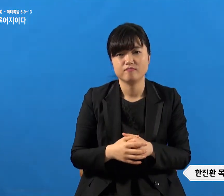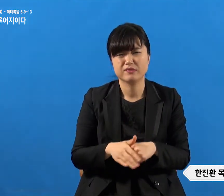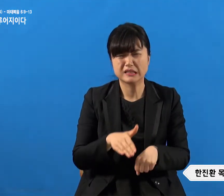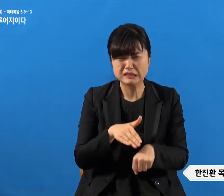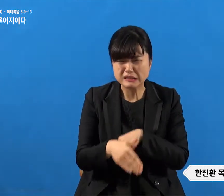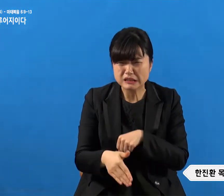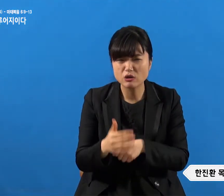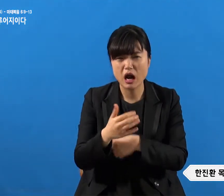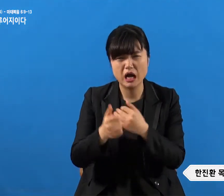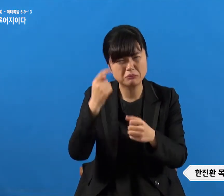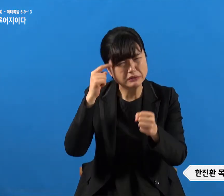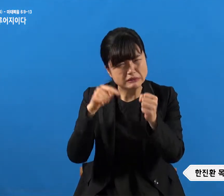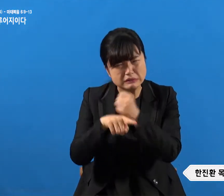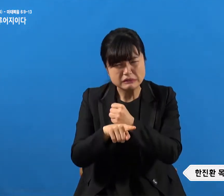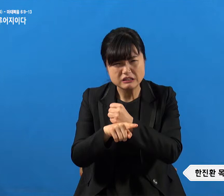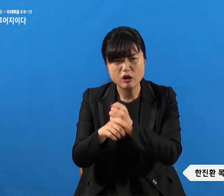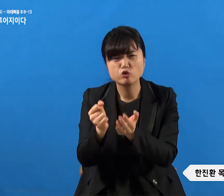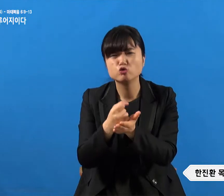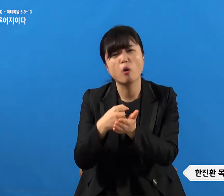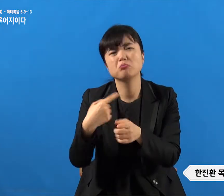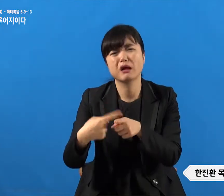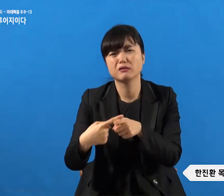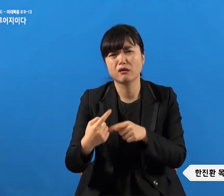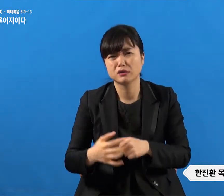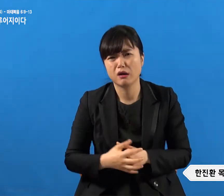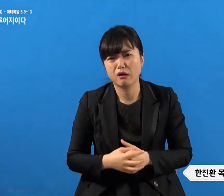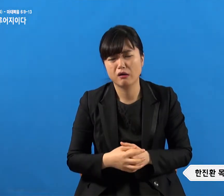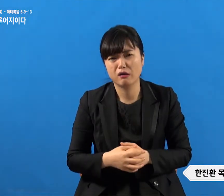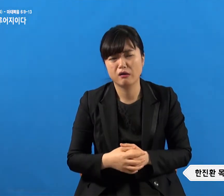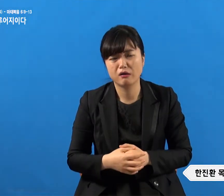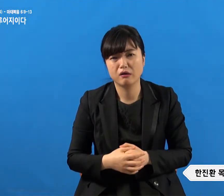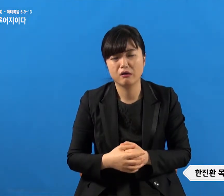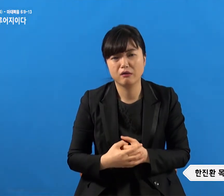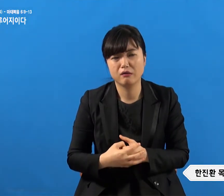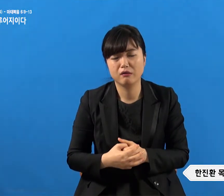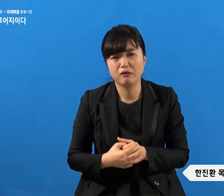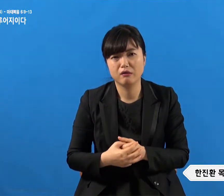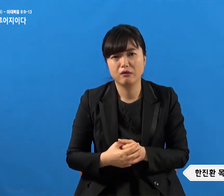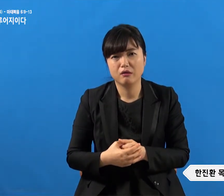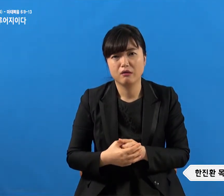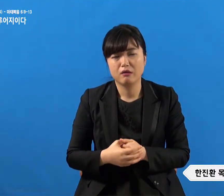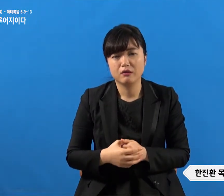그런 식으로 뜻을 찾으면 그게 바로 점괘를 구하는 것과 마찬가지입니다.